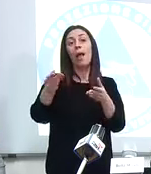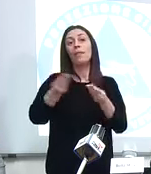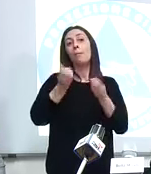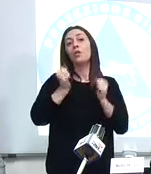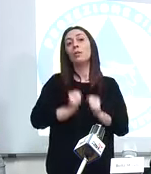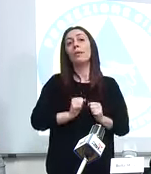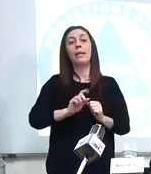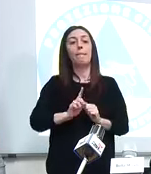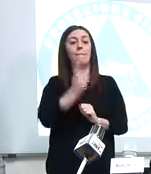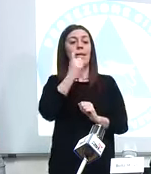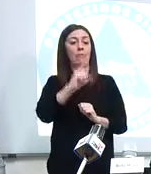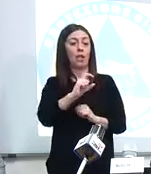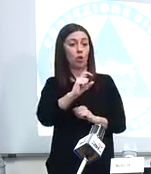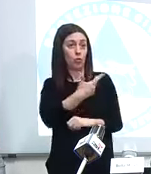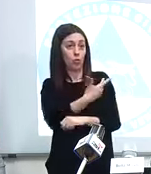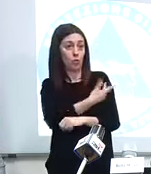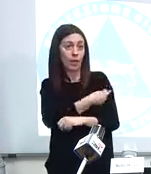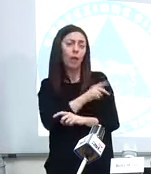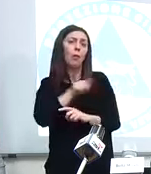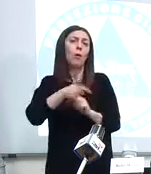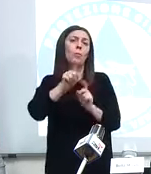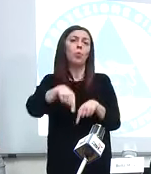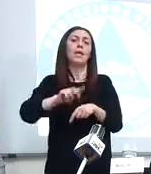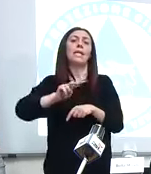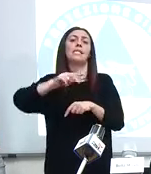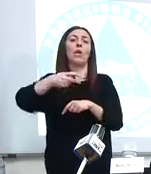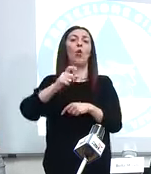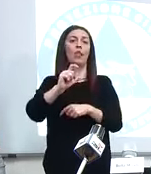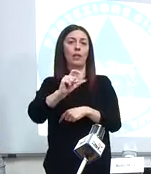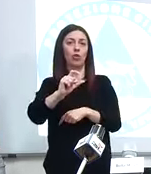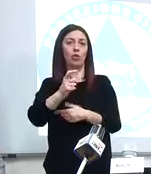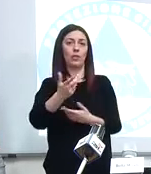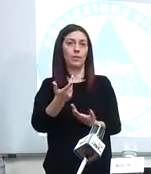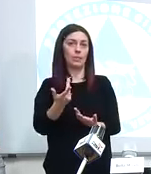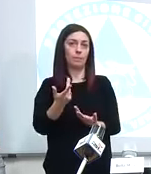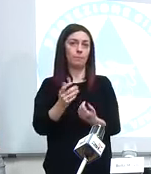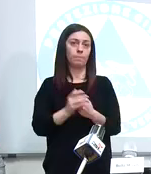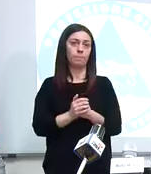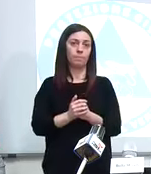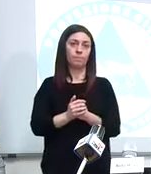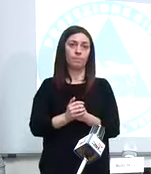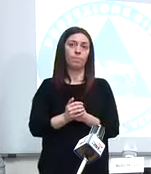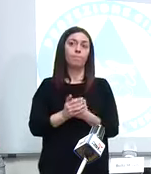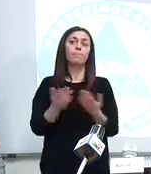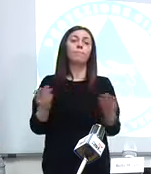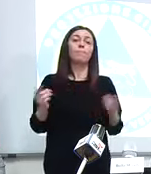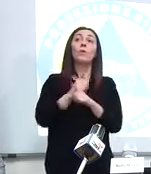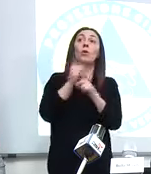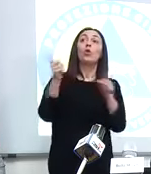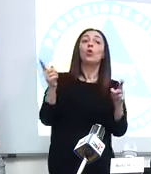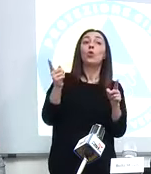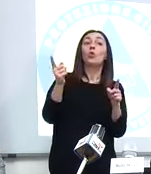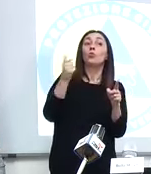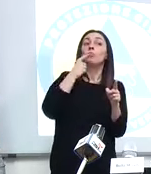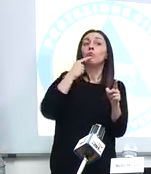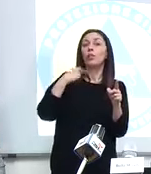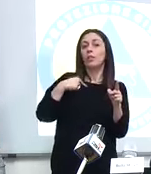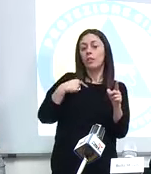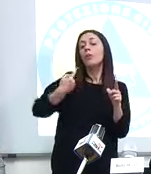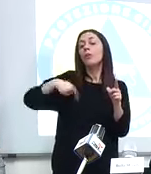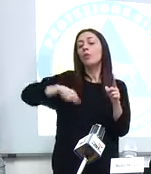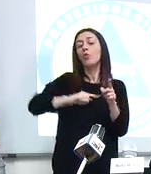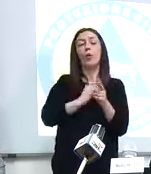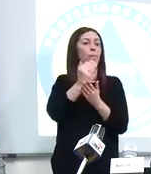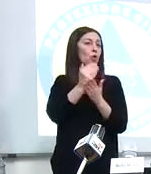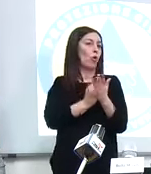poi anche le seconde dosi. Quindi questo è quello che ci hanno, insomma, detto, e sulla base di questo dobbiamo fare la programmazione. Perché se